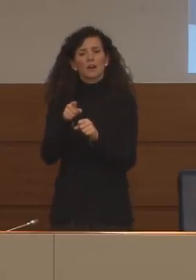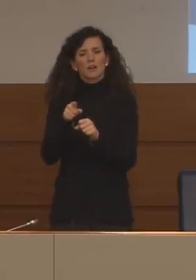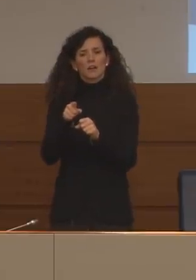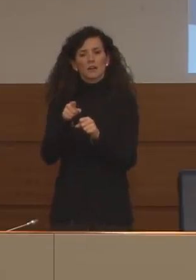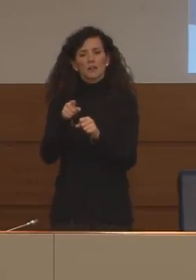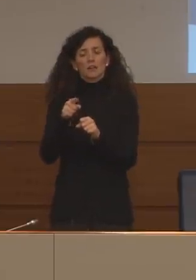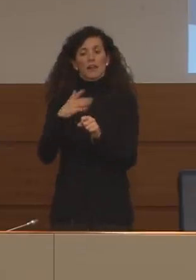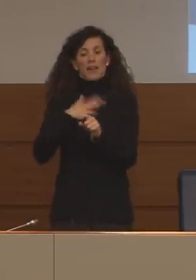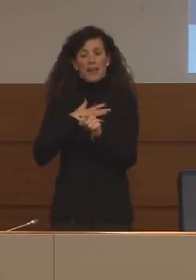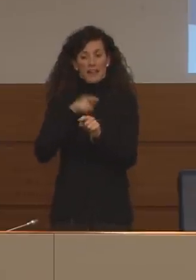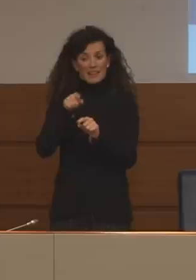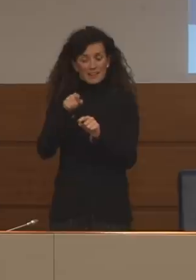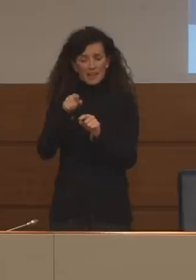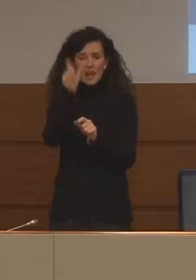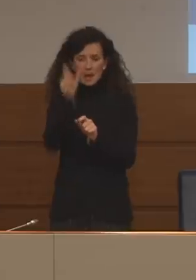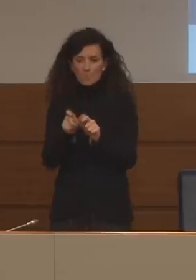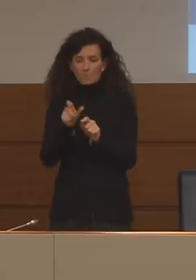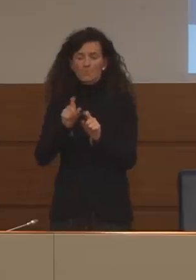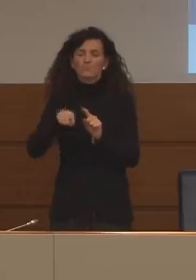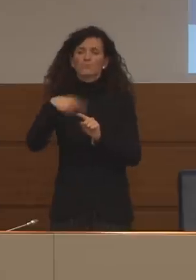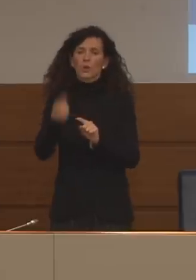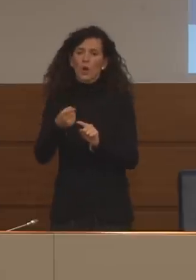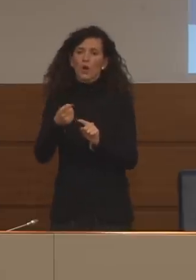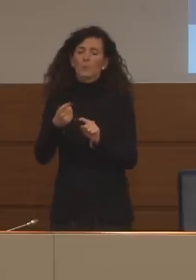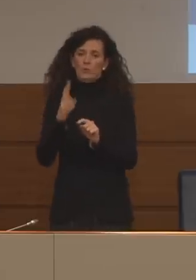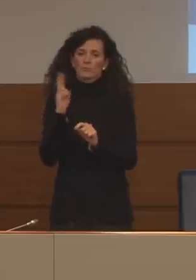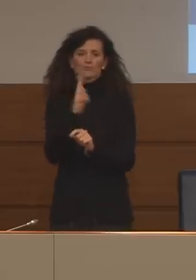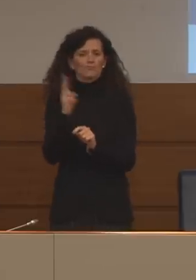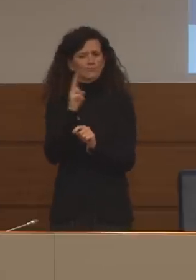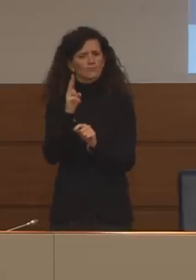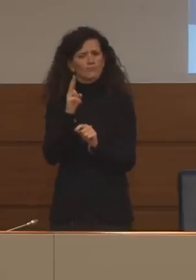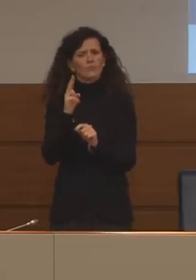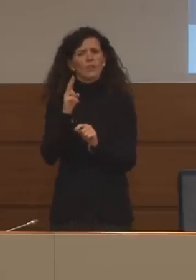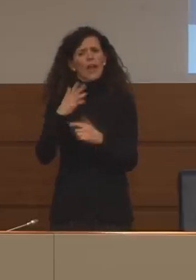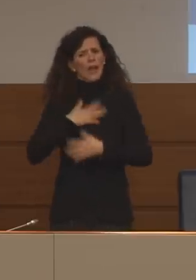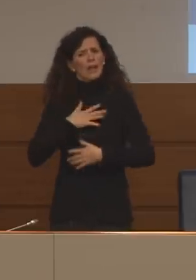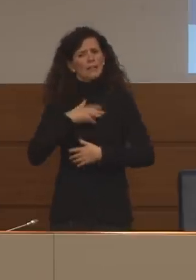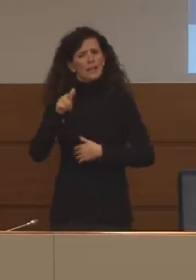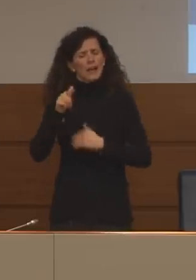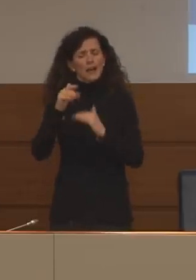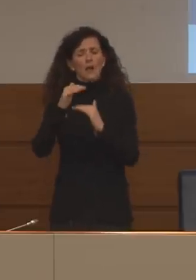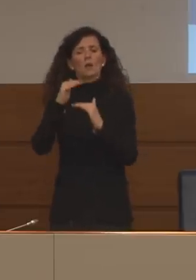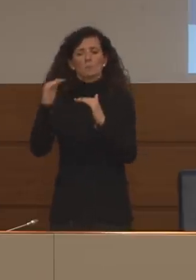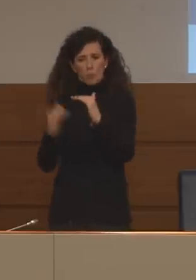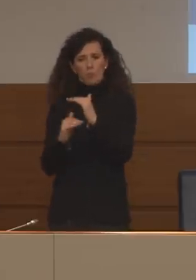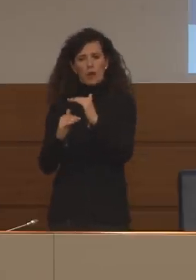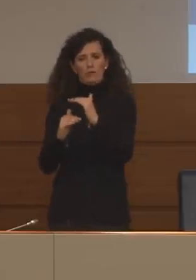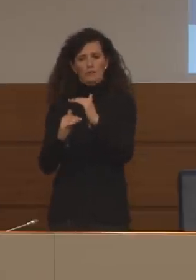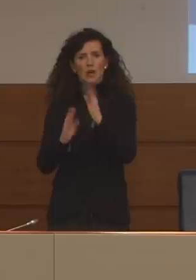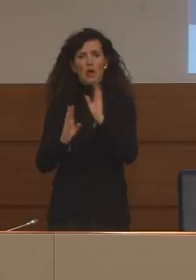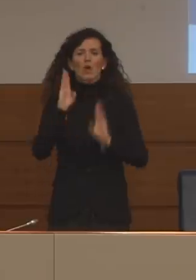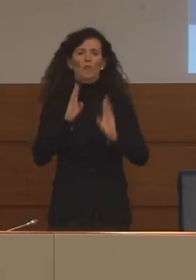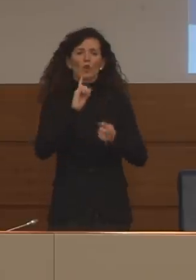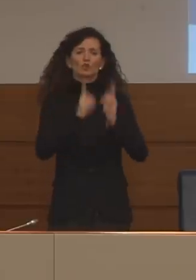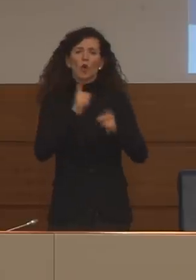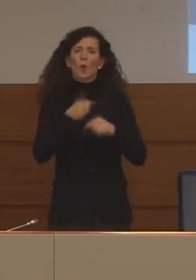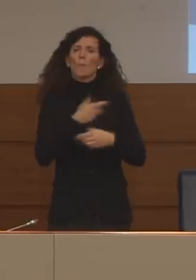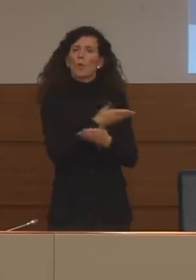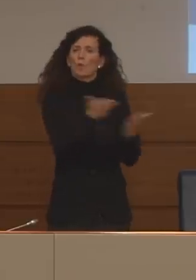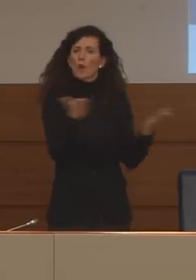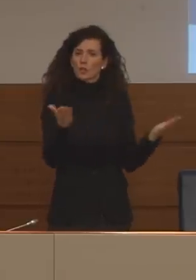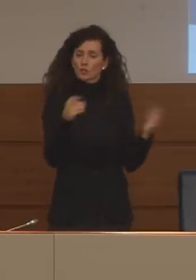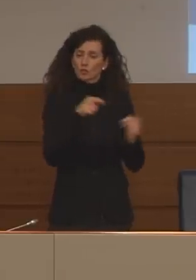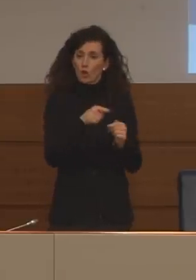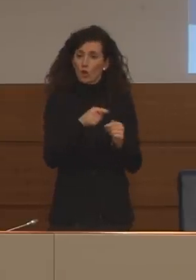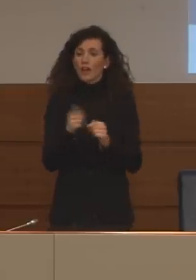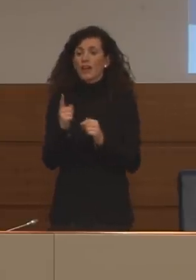decede è mediamente più bassa rispetto a quella della popolazione più ampie generale i